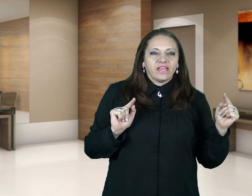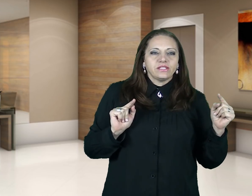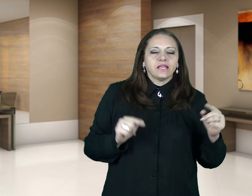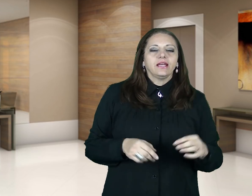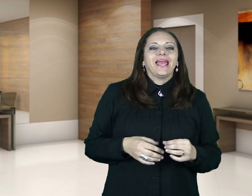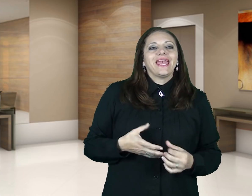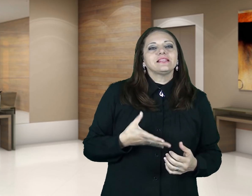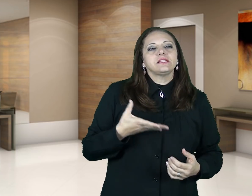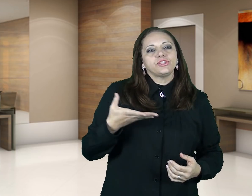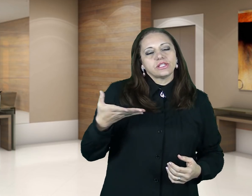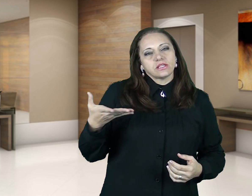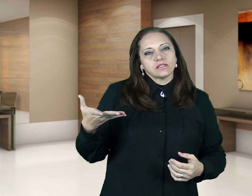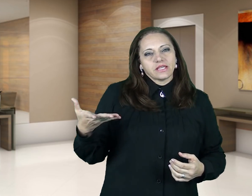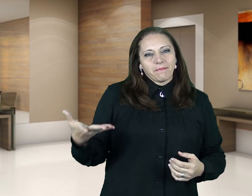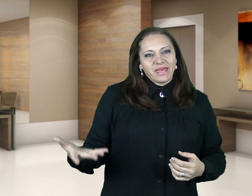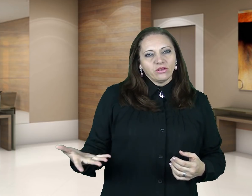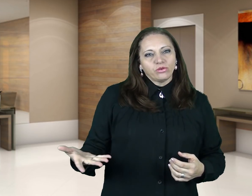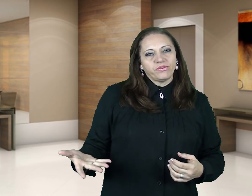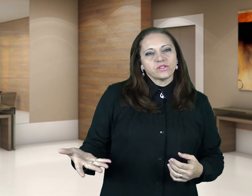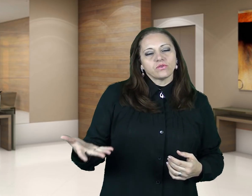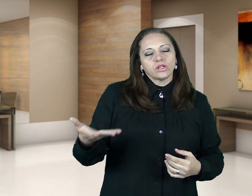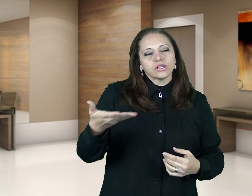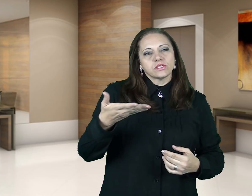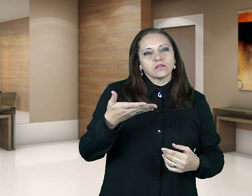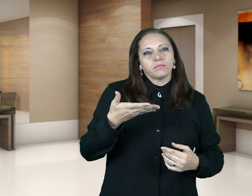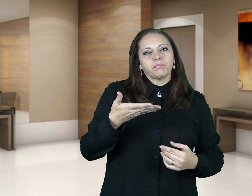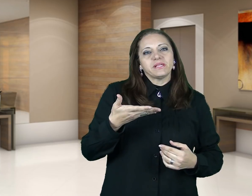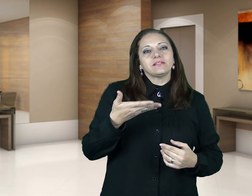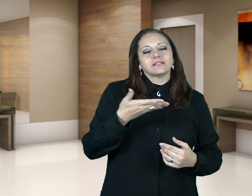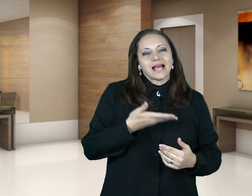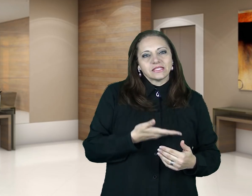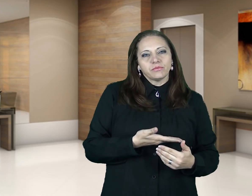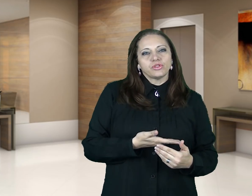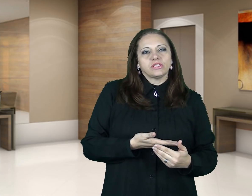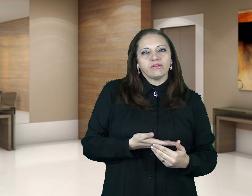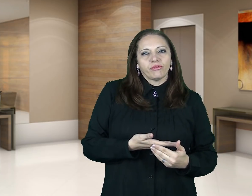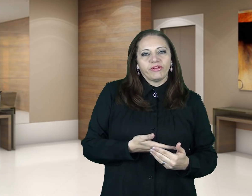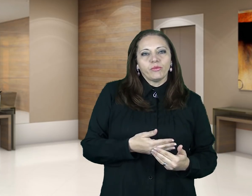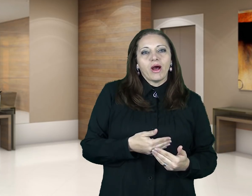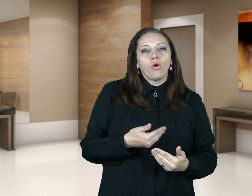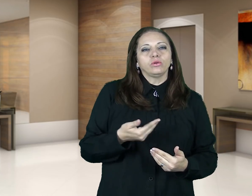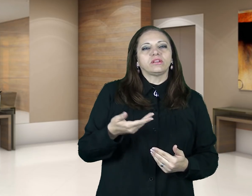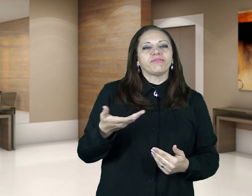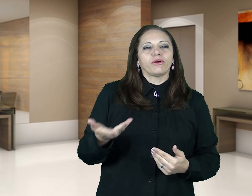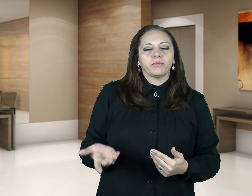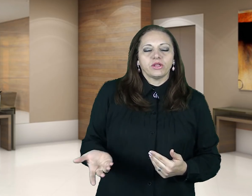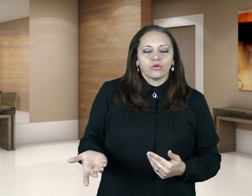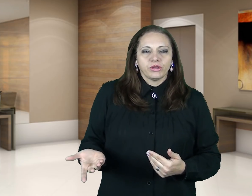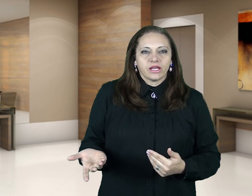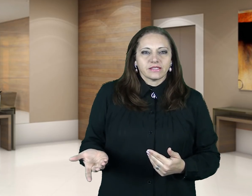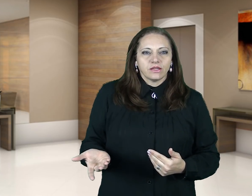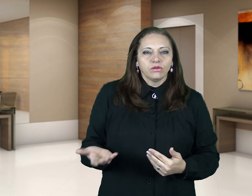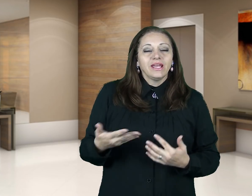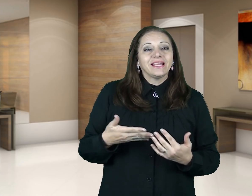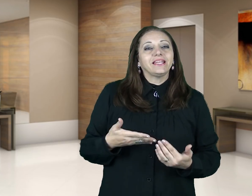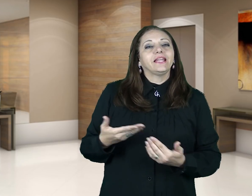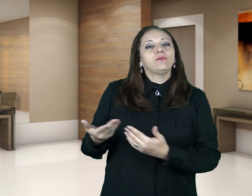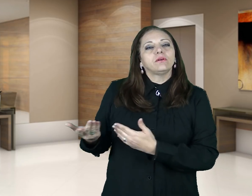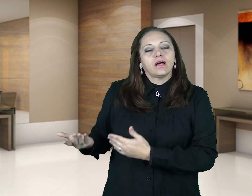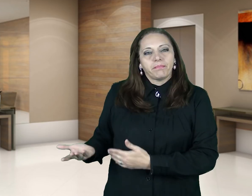sobrevivência. Esse distanciamento fez com que nós precisássemos desenvolver uma outra forma de comunicação que não